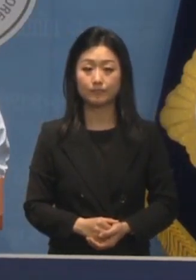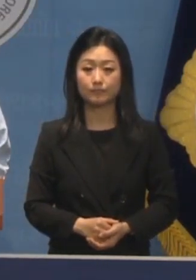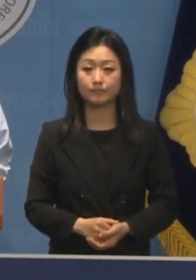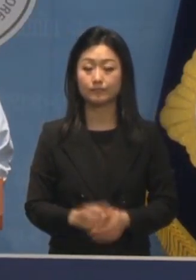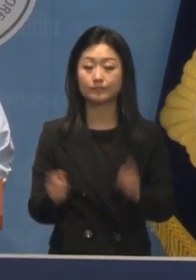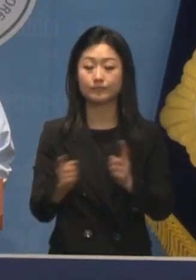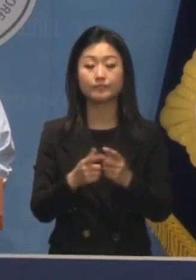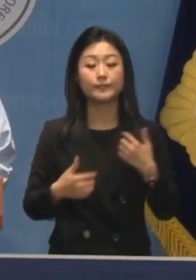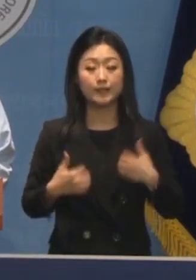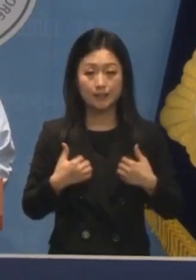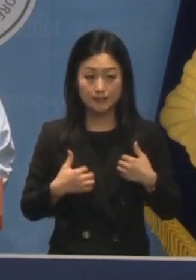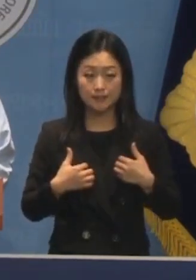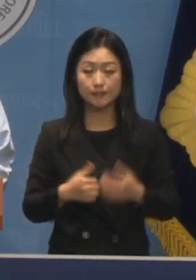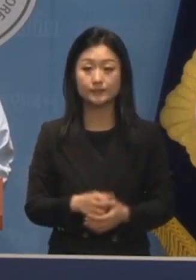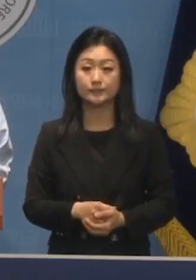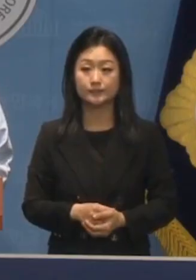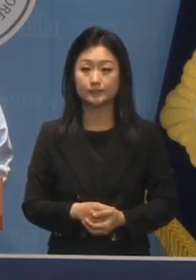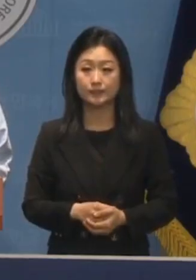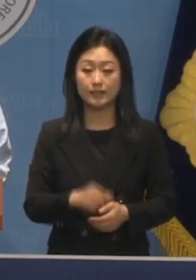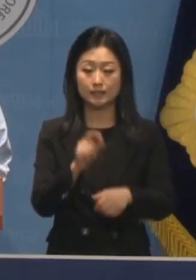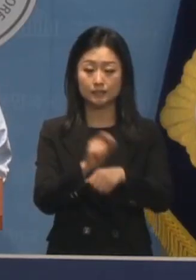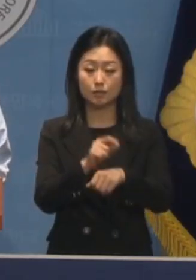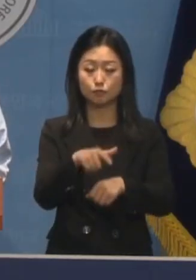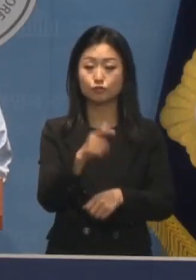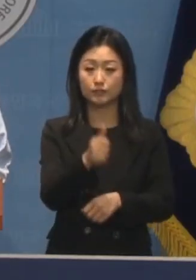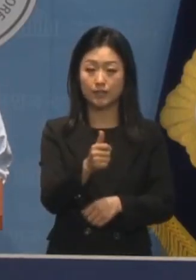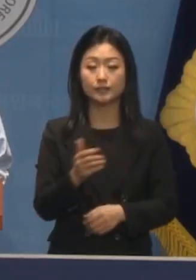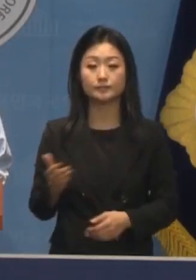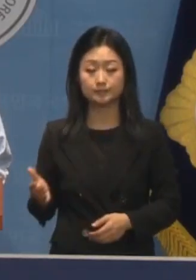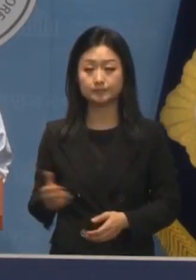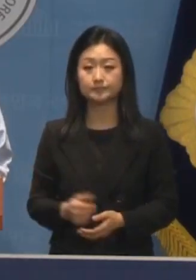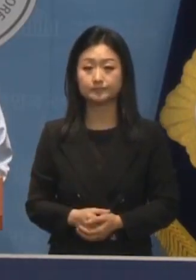예, 반갑습니다. 현대중공업 사무국장 김동엽입니다.